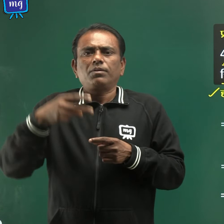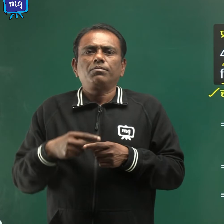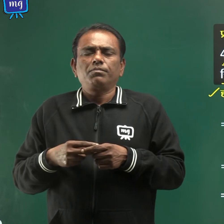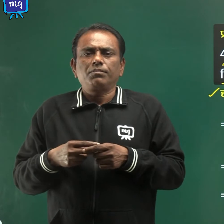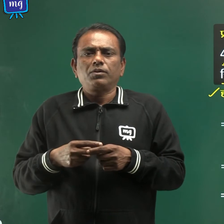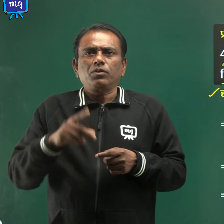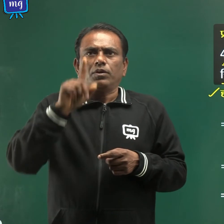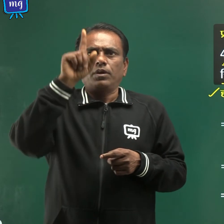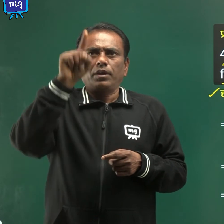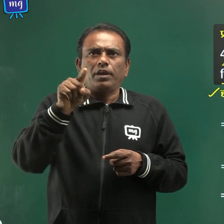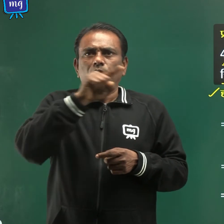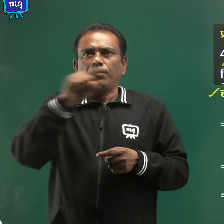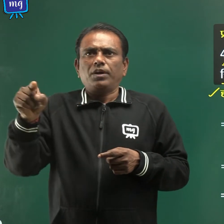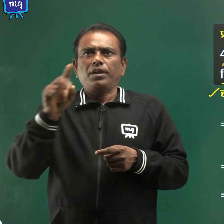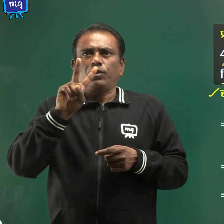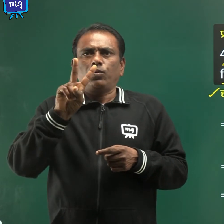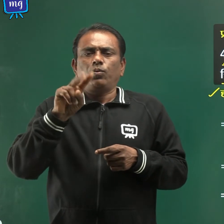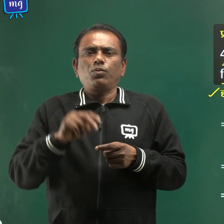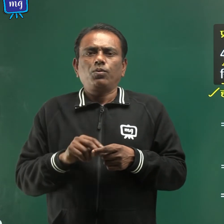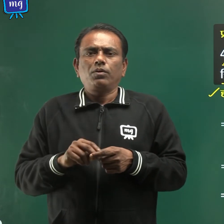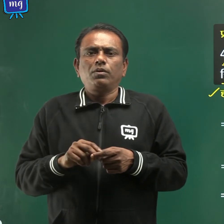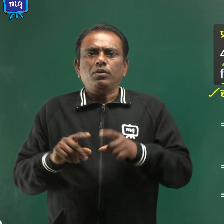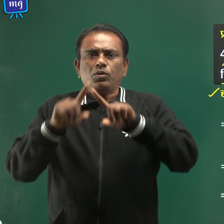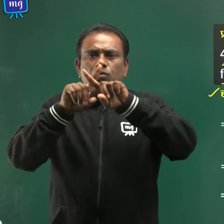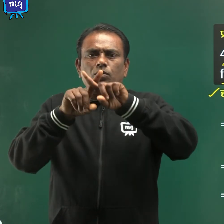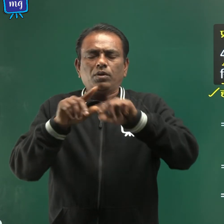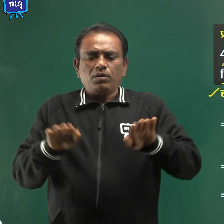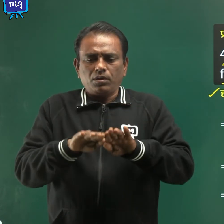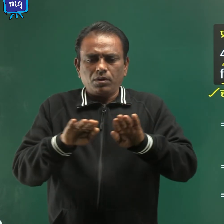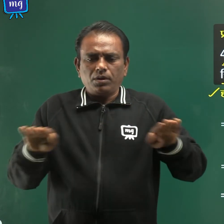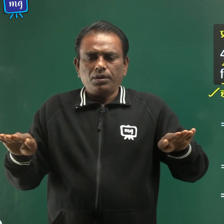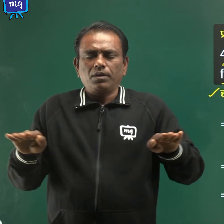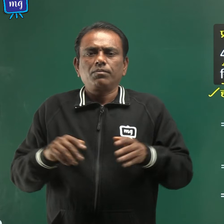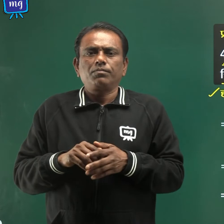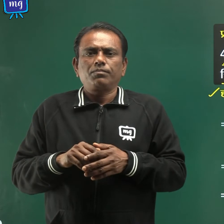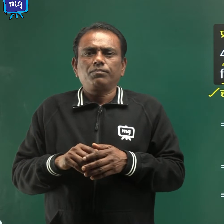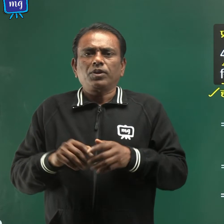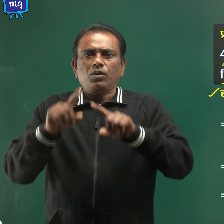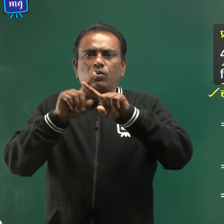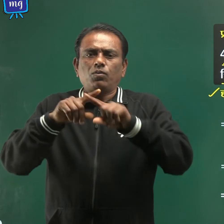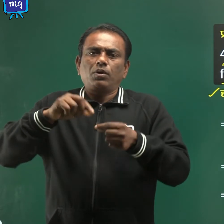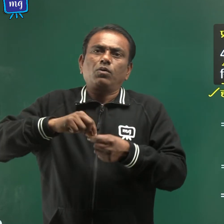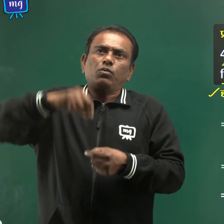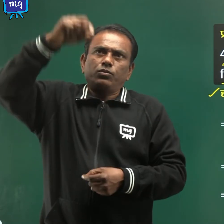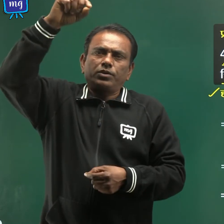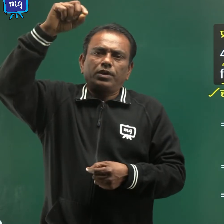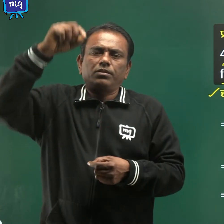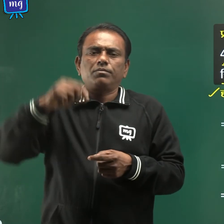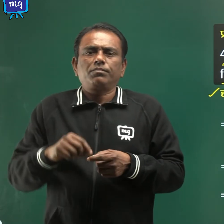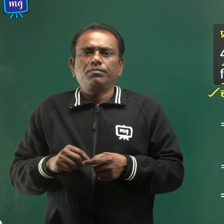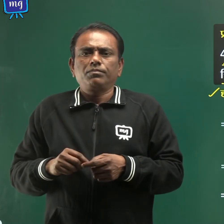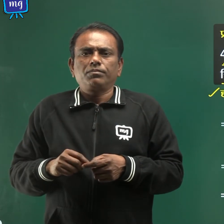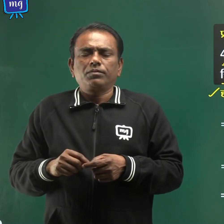एक बटे दो कि * आधारित कि पड़ाव चाय है